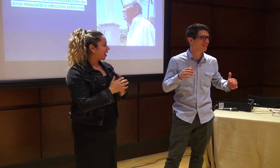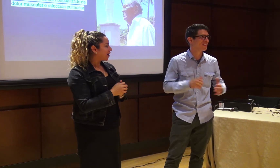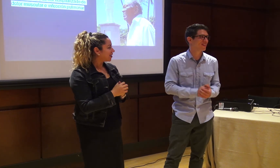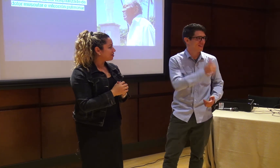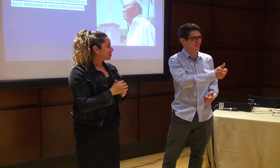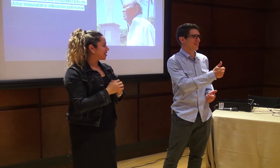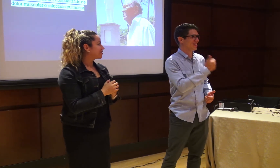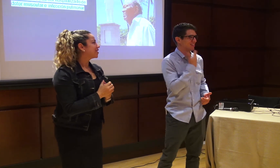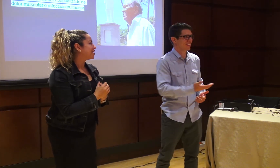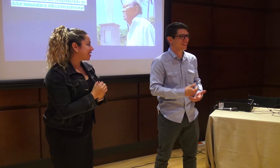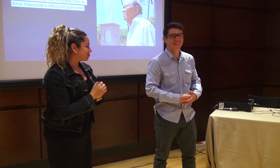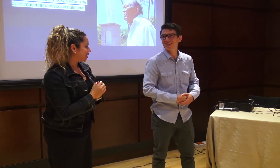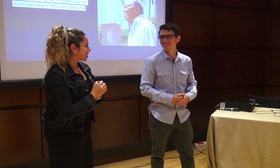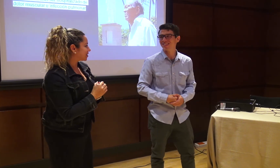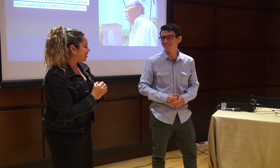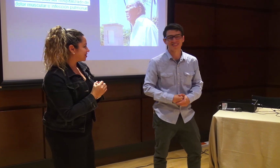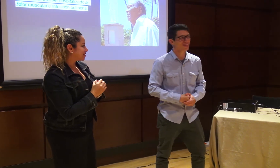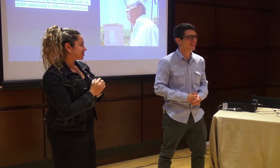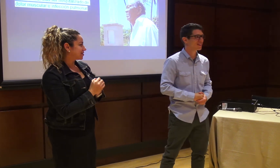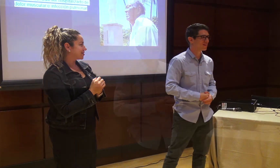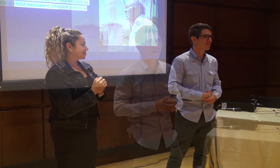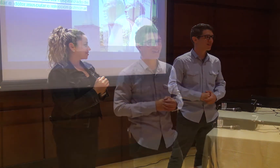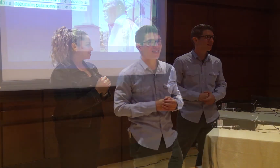Ah, del vallenato, qué bien, muchas gracias.